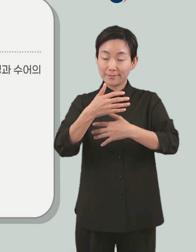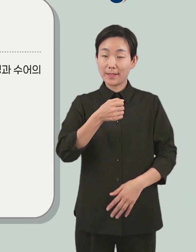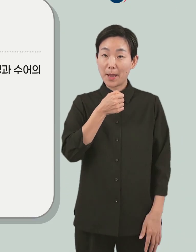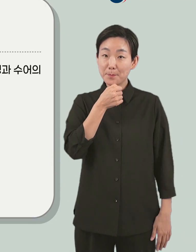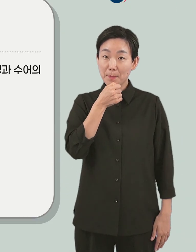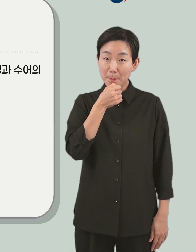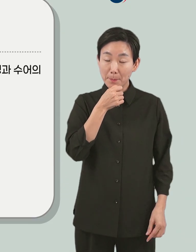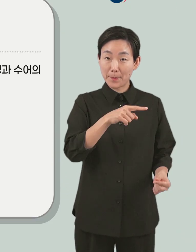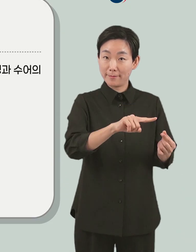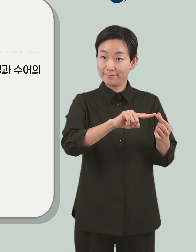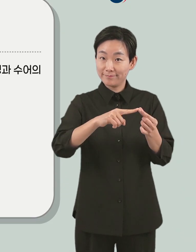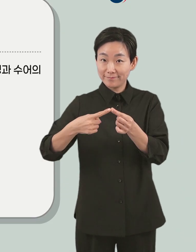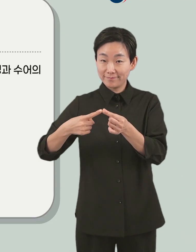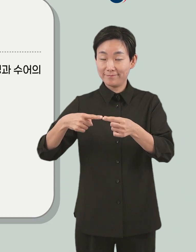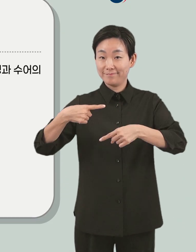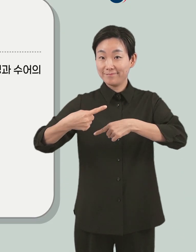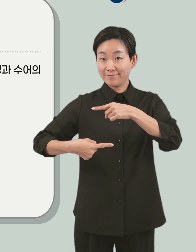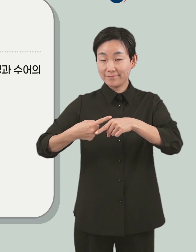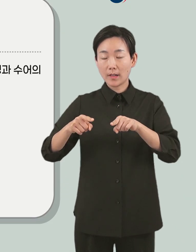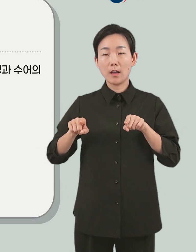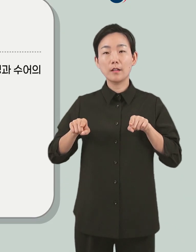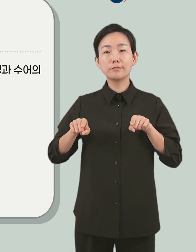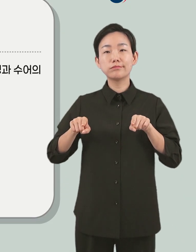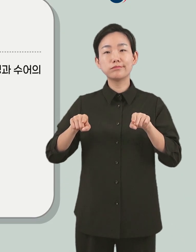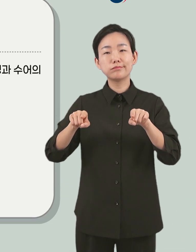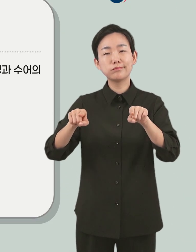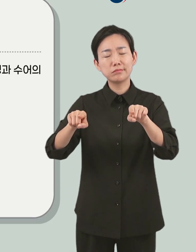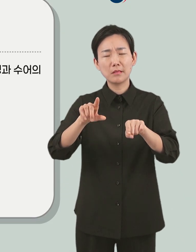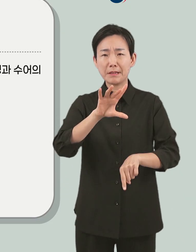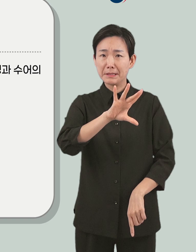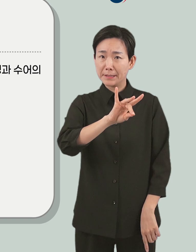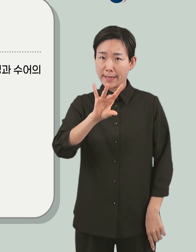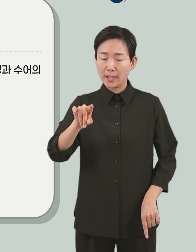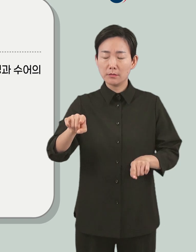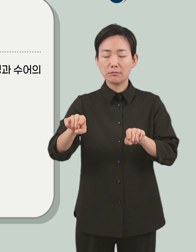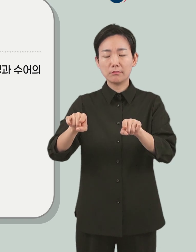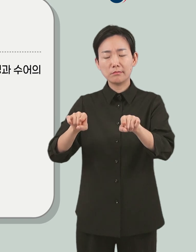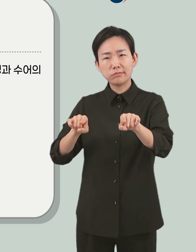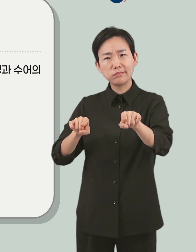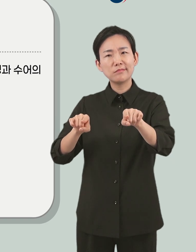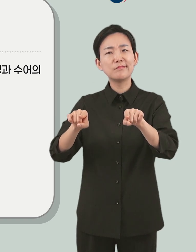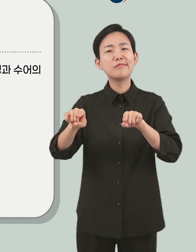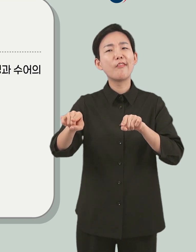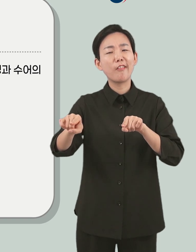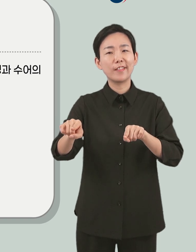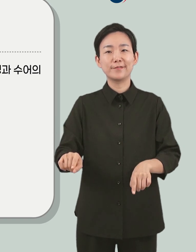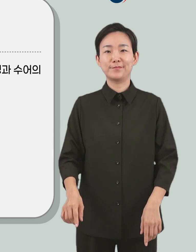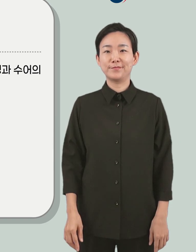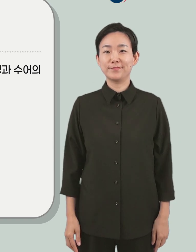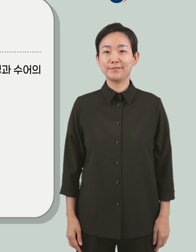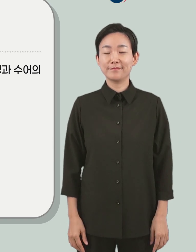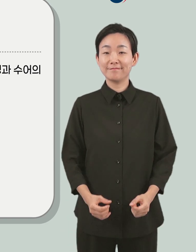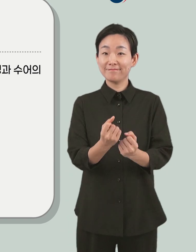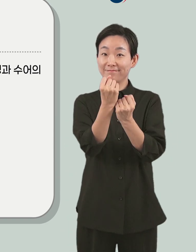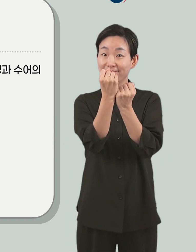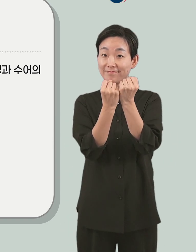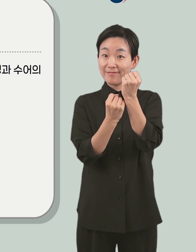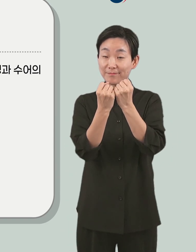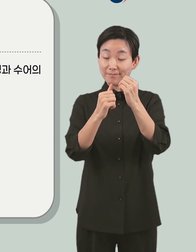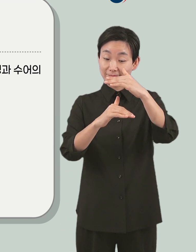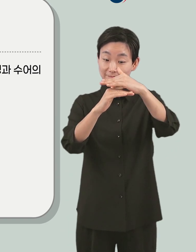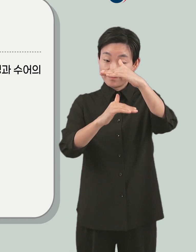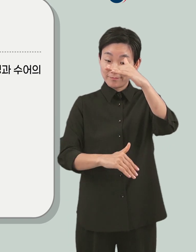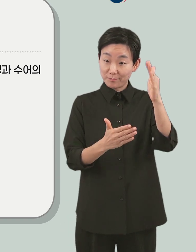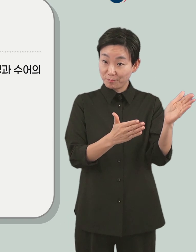안내. 이 영상은 자막, 음성, 수어로 안내하고 있으며 때때로 음성과 수어의 진행 속도 간에 차이가 있을 수